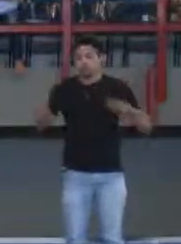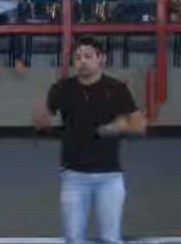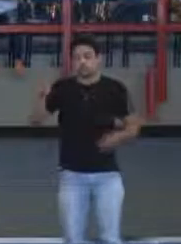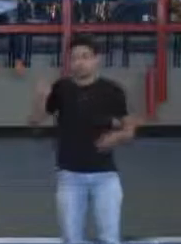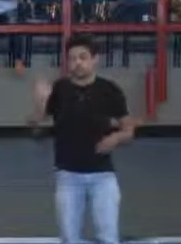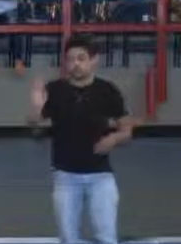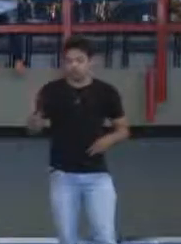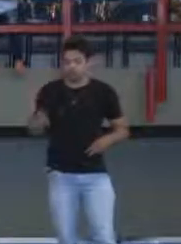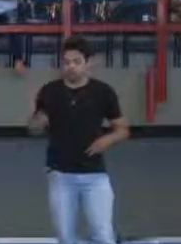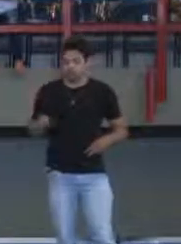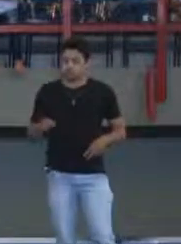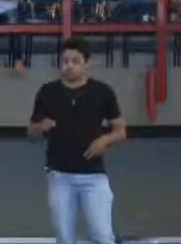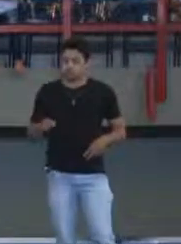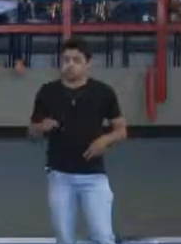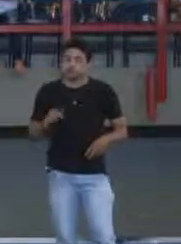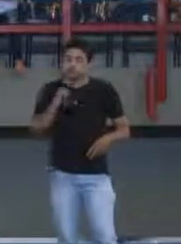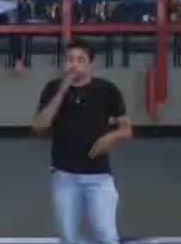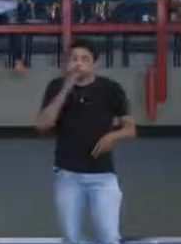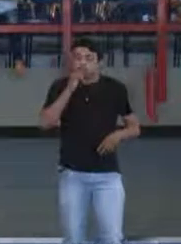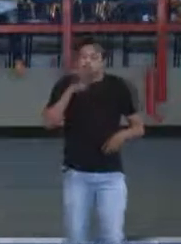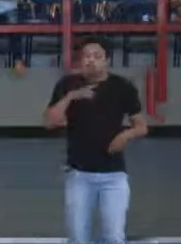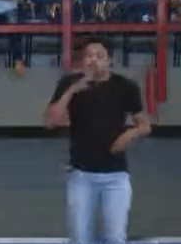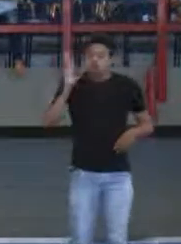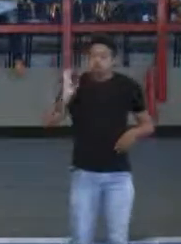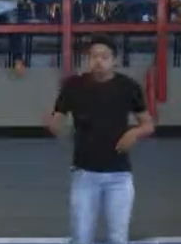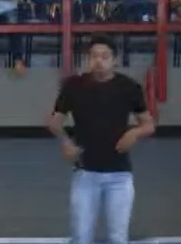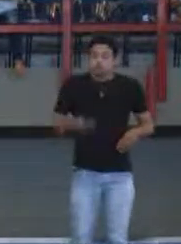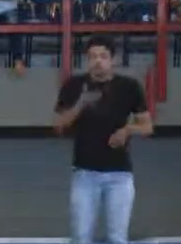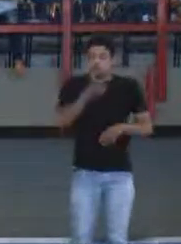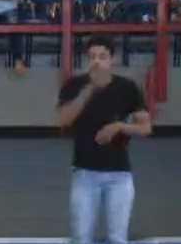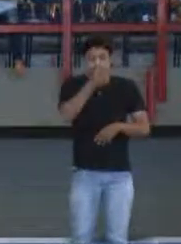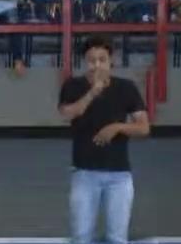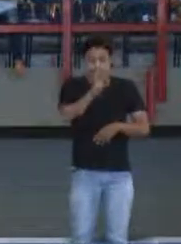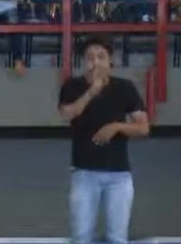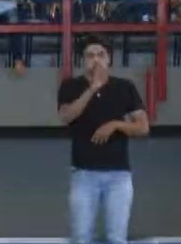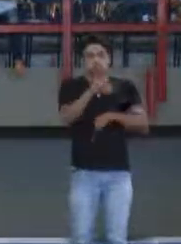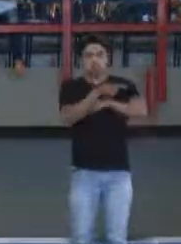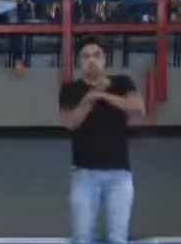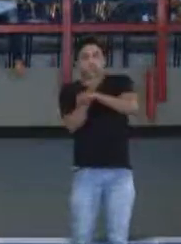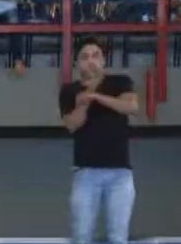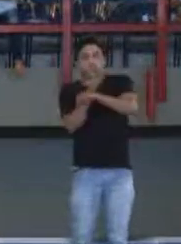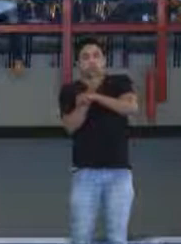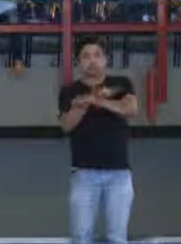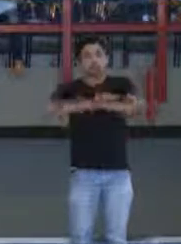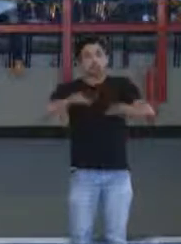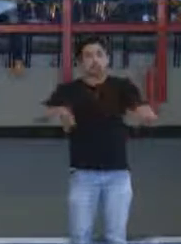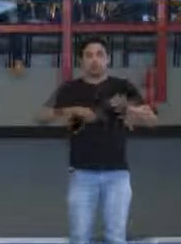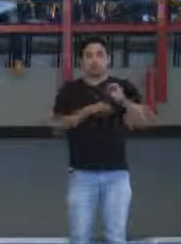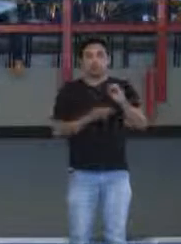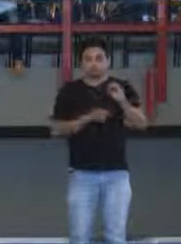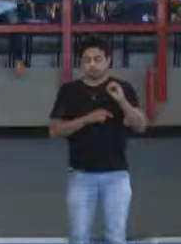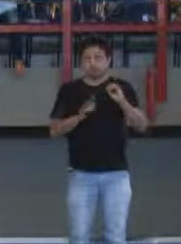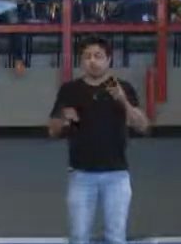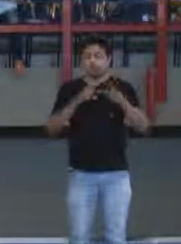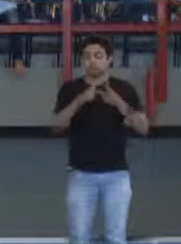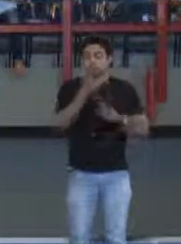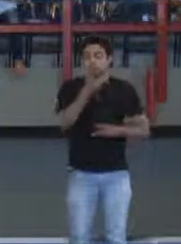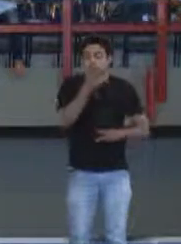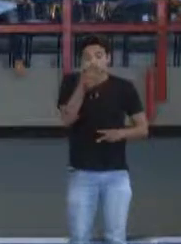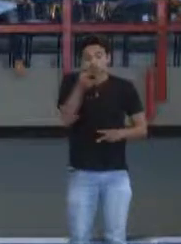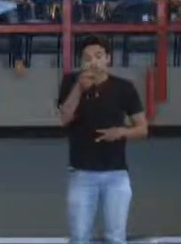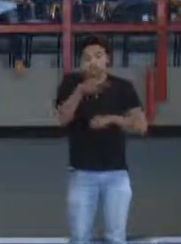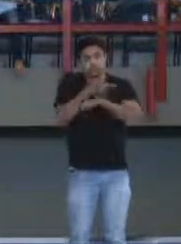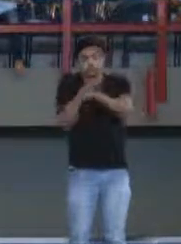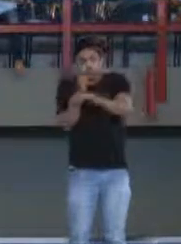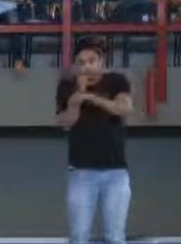desse gráfico aqui? Quantos veículos trafegam a 10 km por hora? Nenhum. A 20 km por